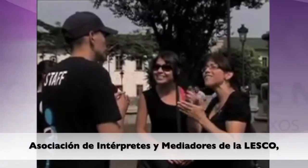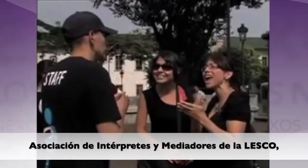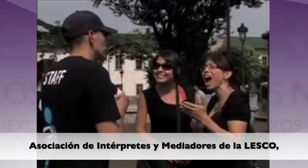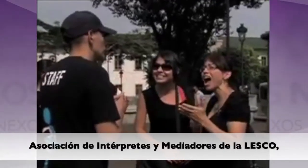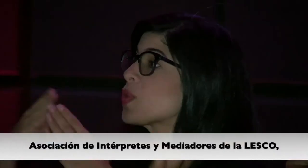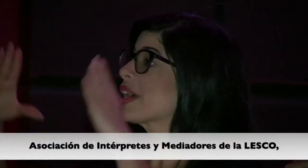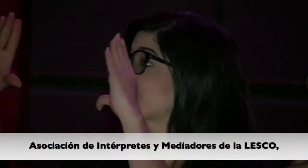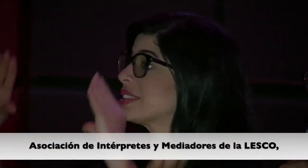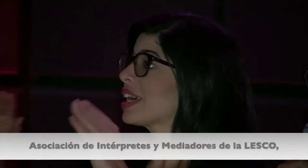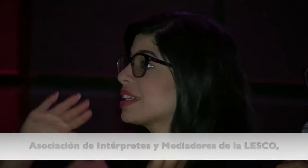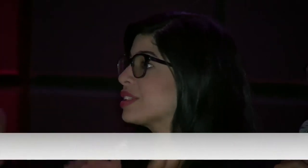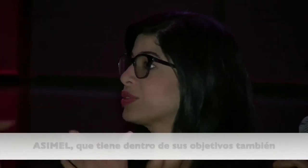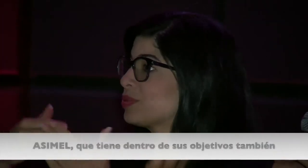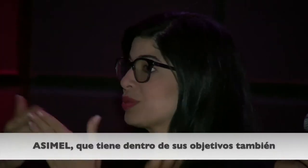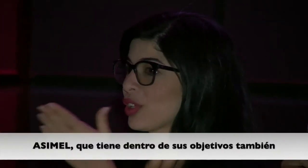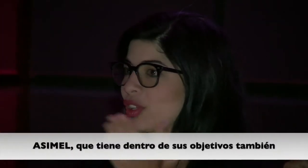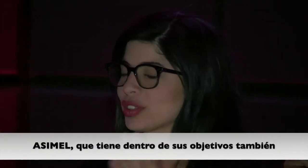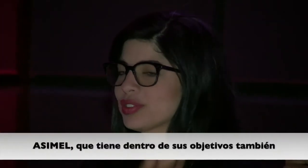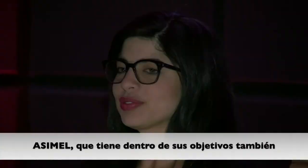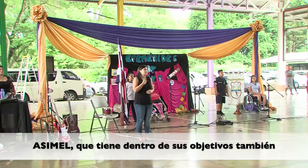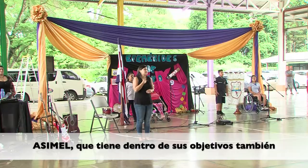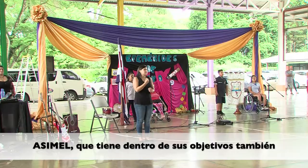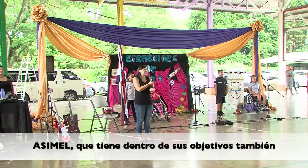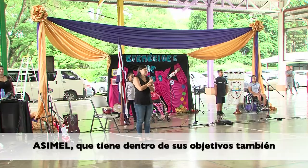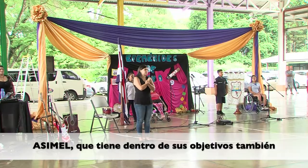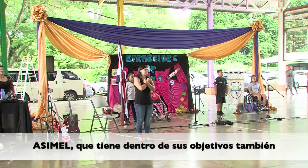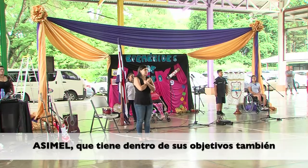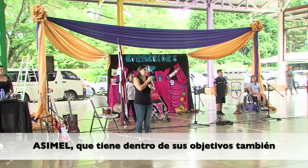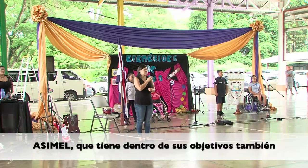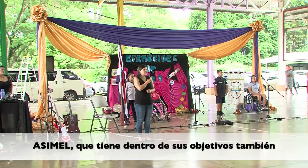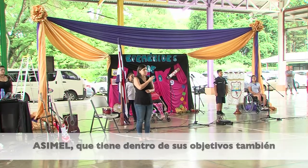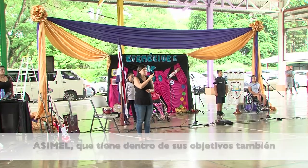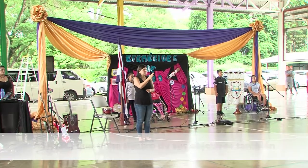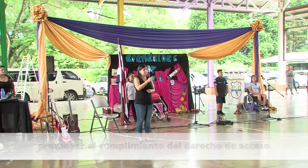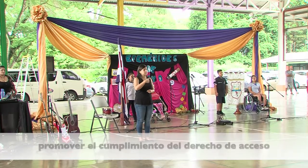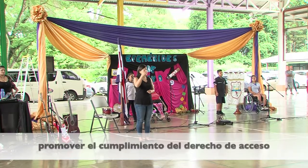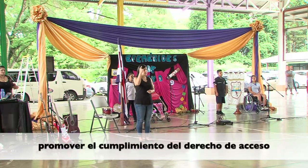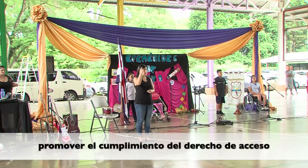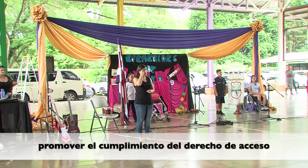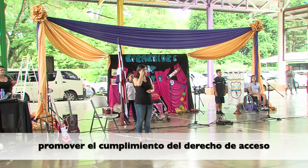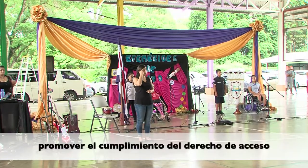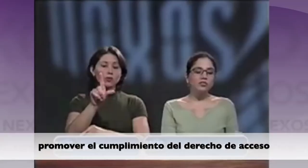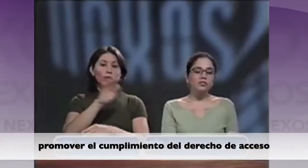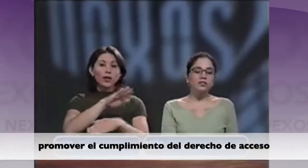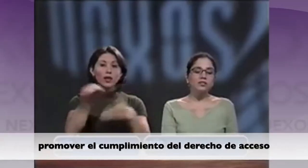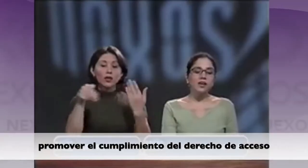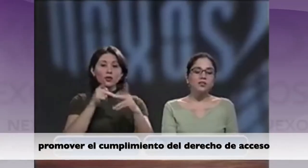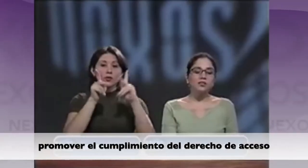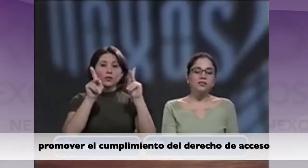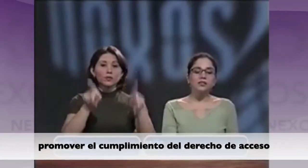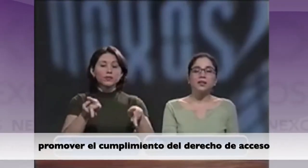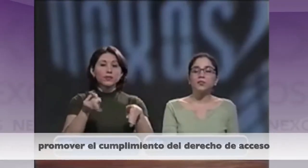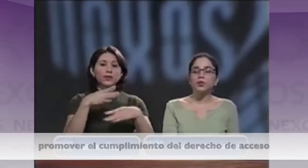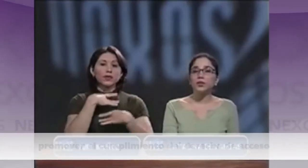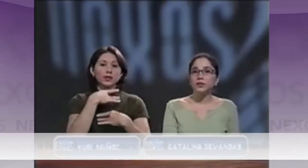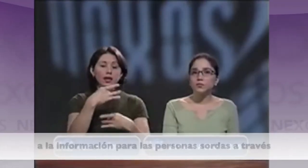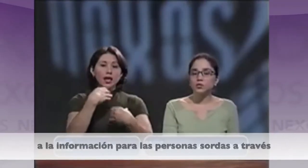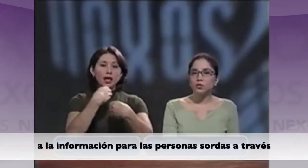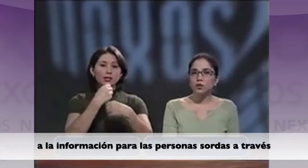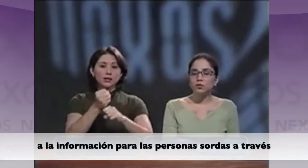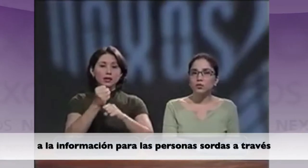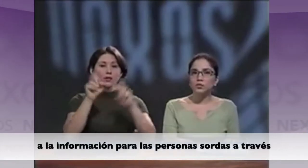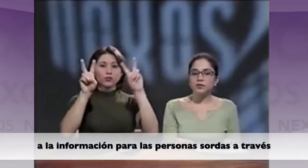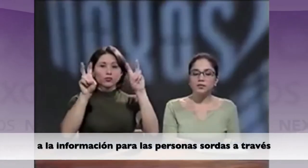intérpretes y mediadores de la les coas mel que tiene dentro de sus objetivos también promover el cumplimiento del derecho de acceso a la